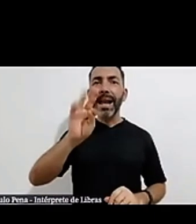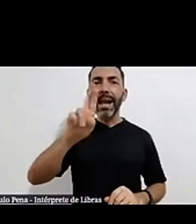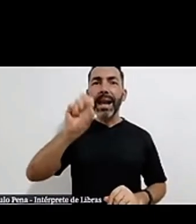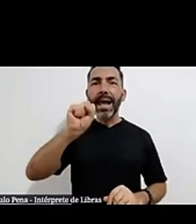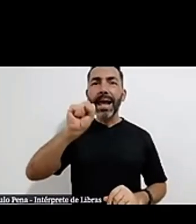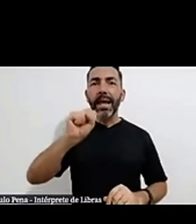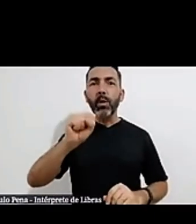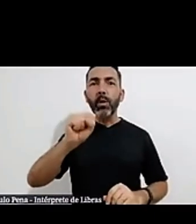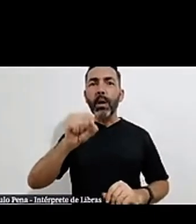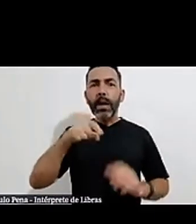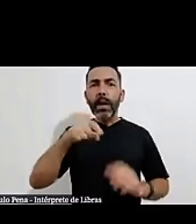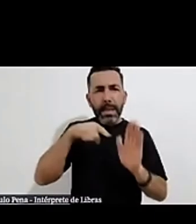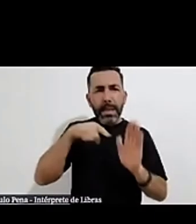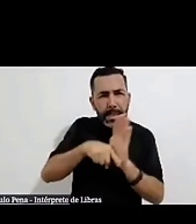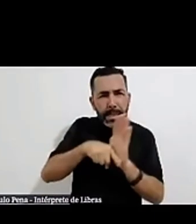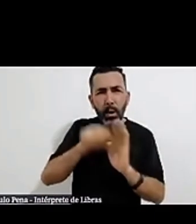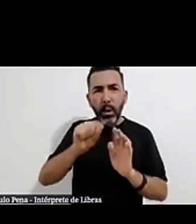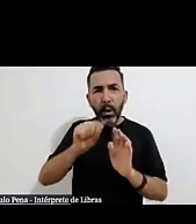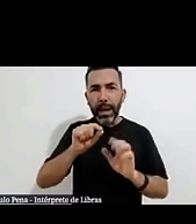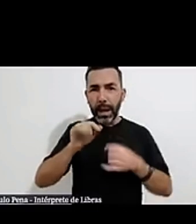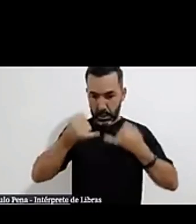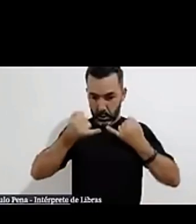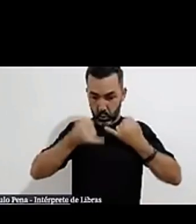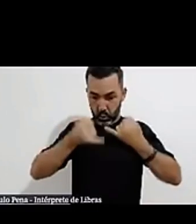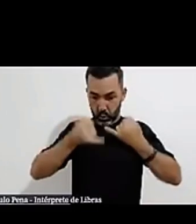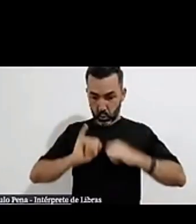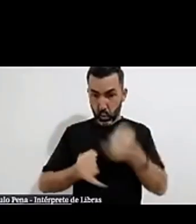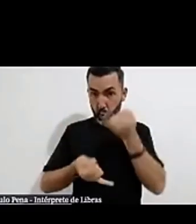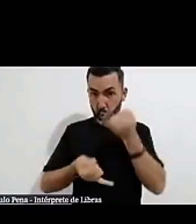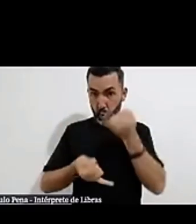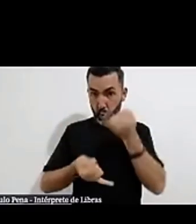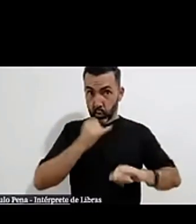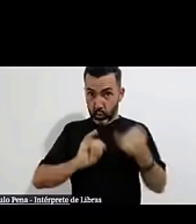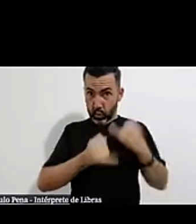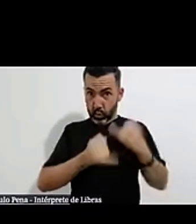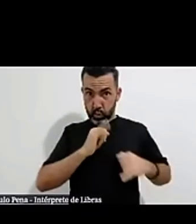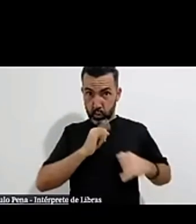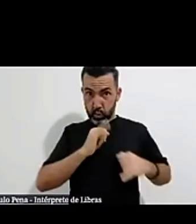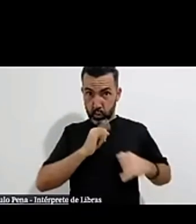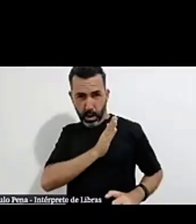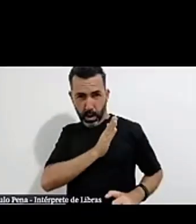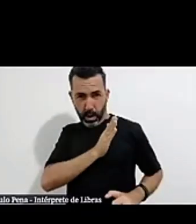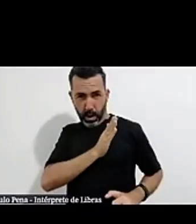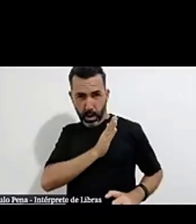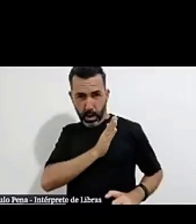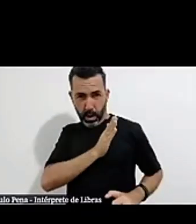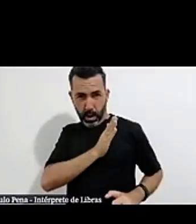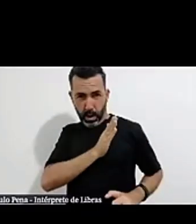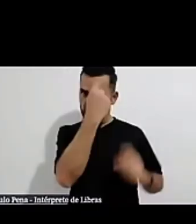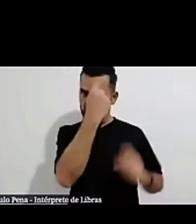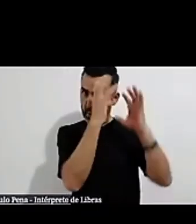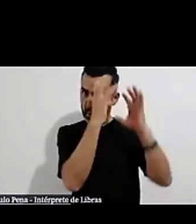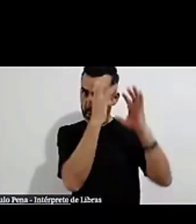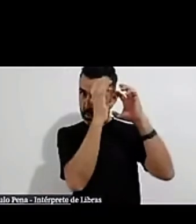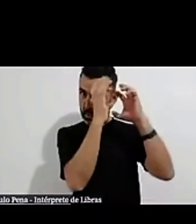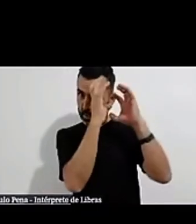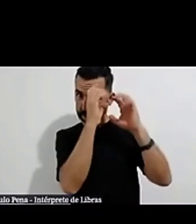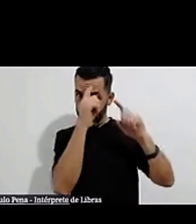coração, ou seja, os impulsos elétricos gerados pelo órgão, tá certo?